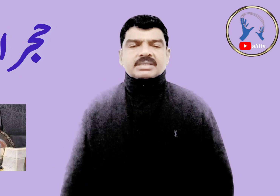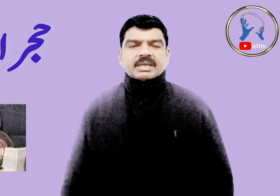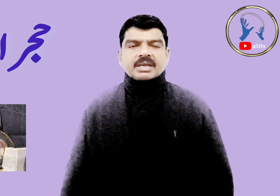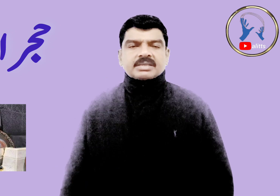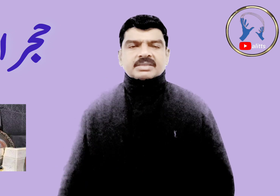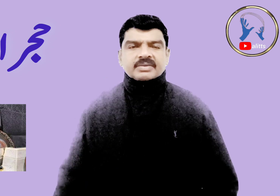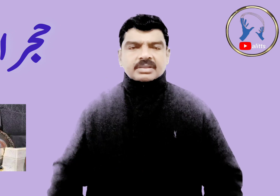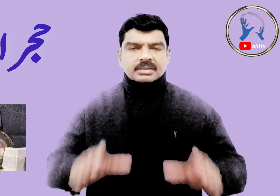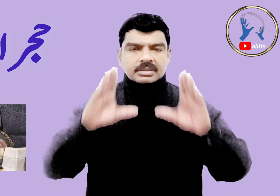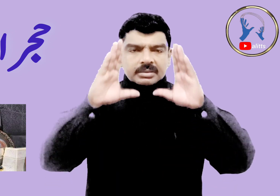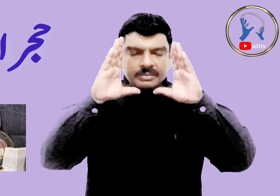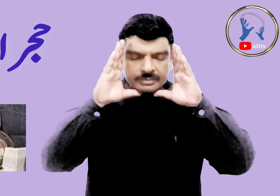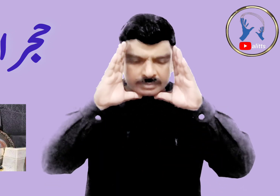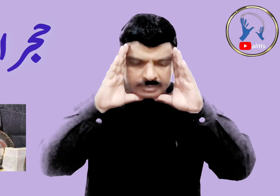हजरे अस्वद